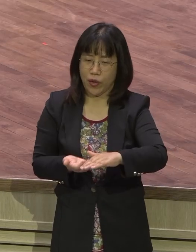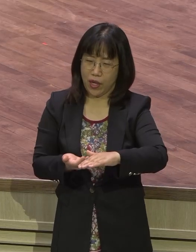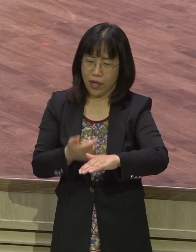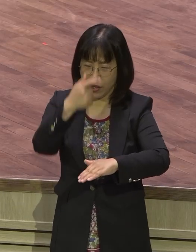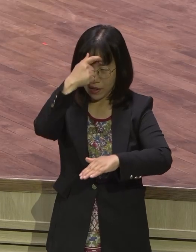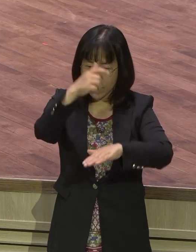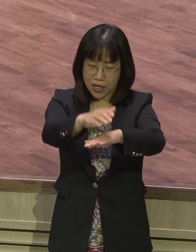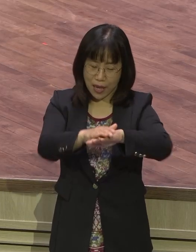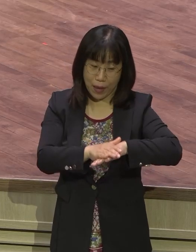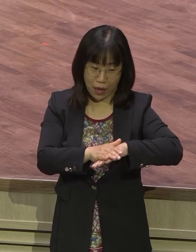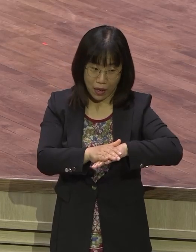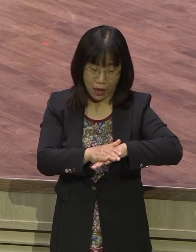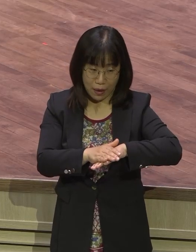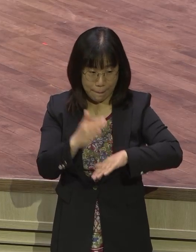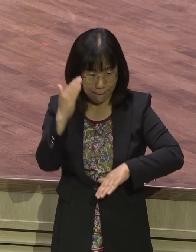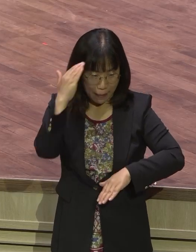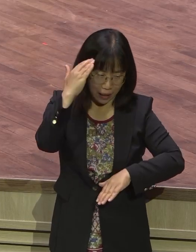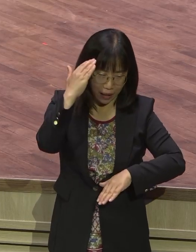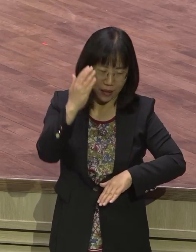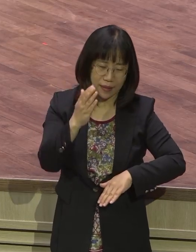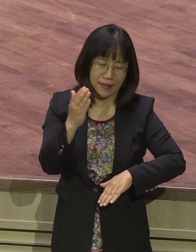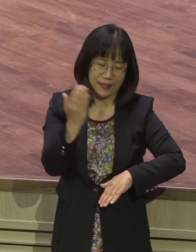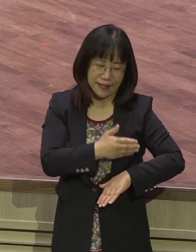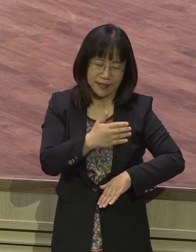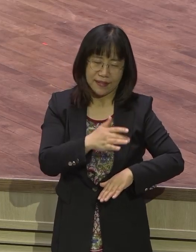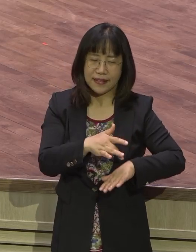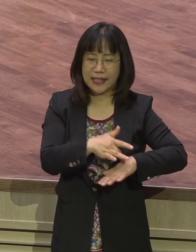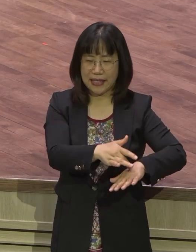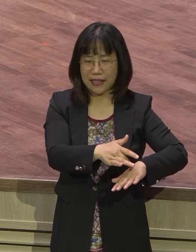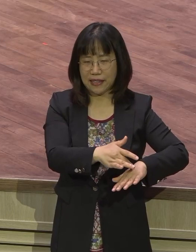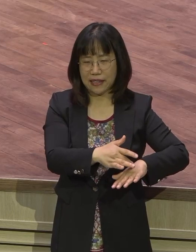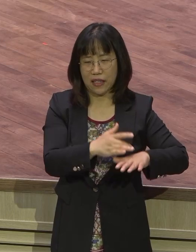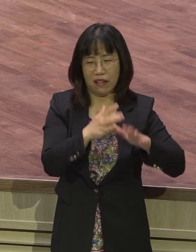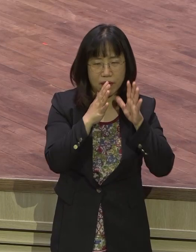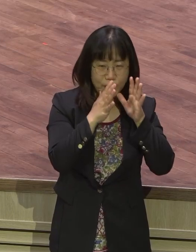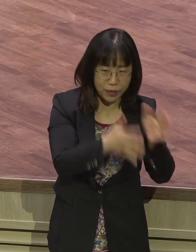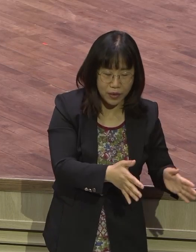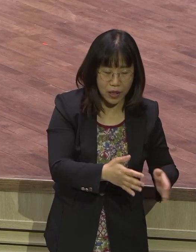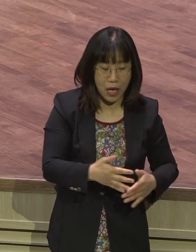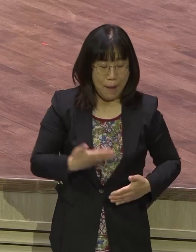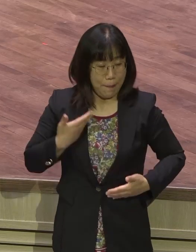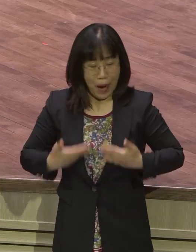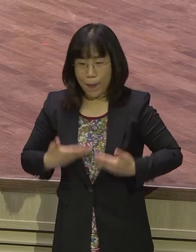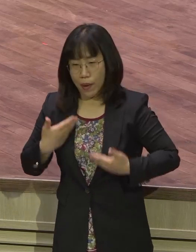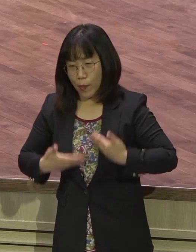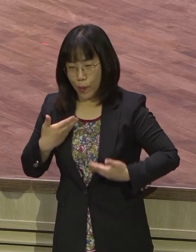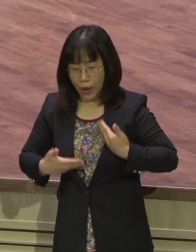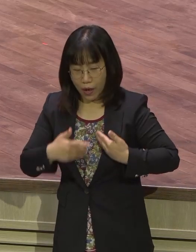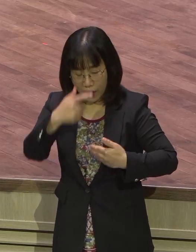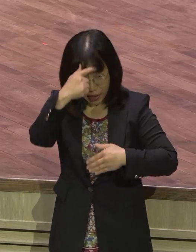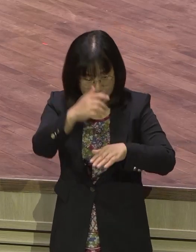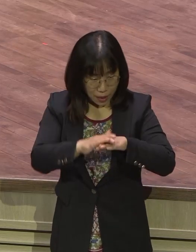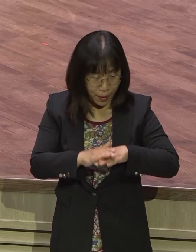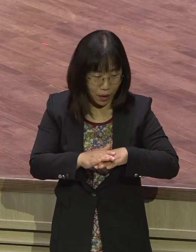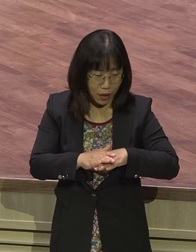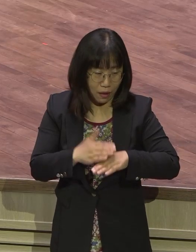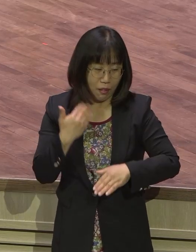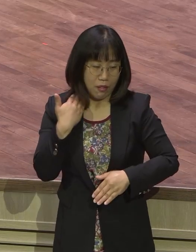방에 되는 일은 다 사단 속임수입니다. 내가 일이 너무 바빠서 예배 될 시간이 없다. 망합니다.